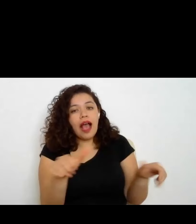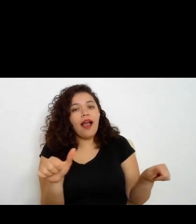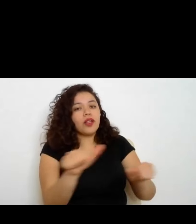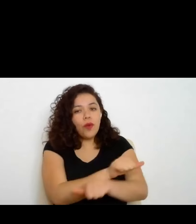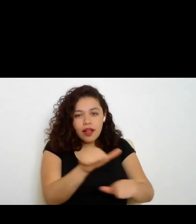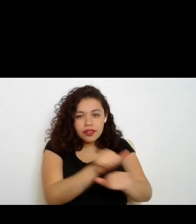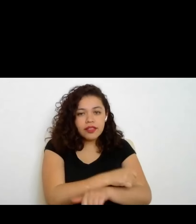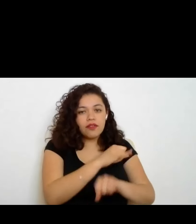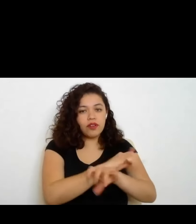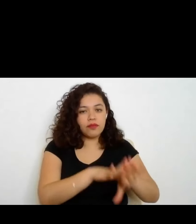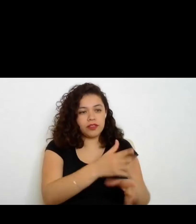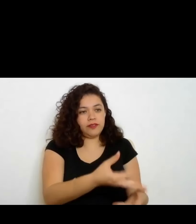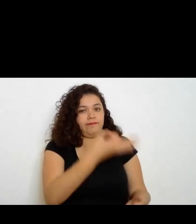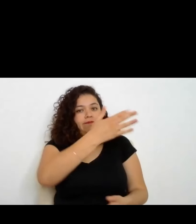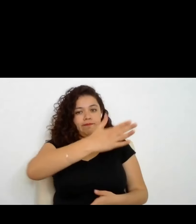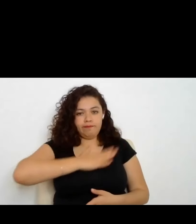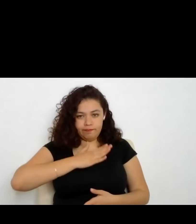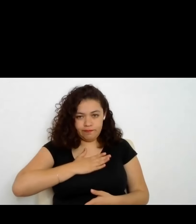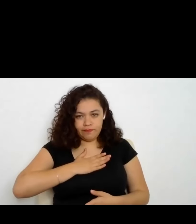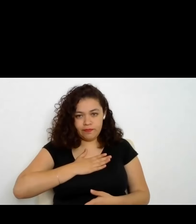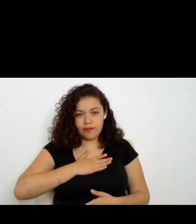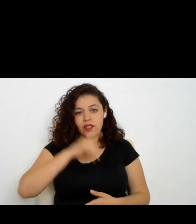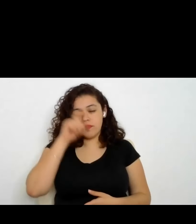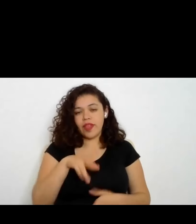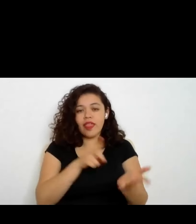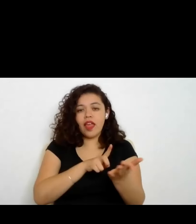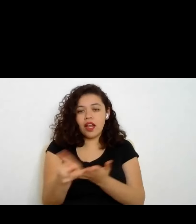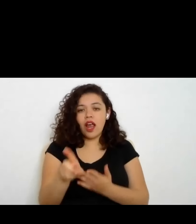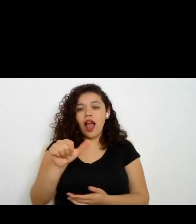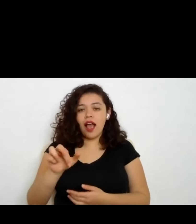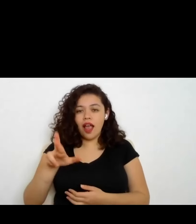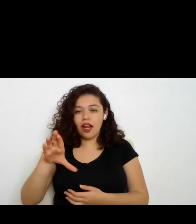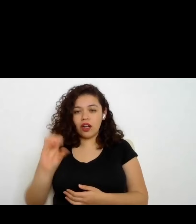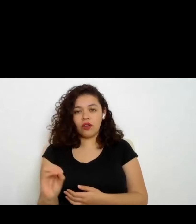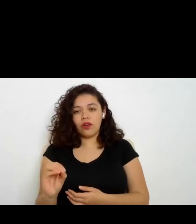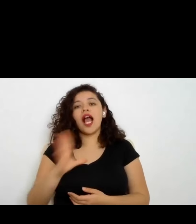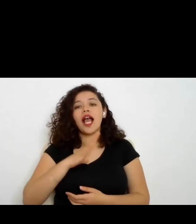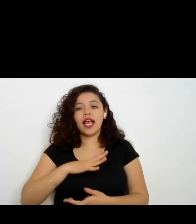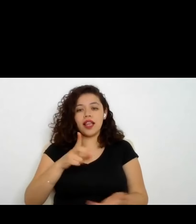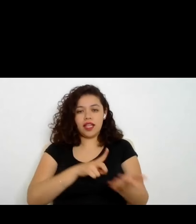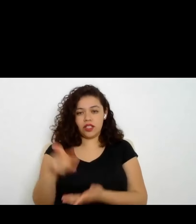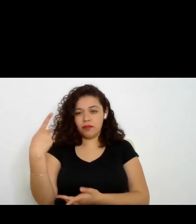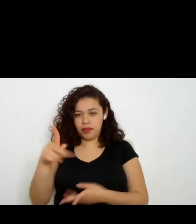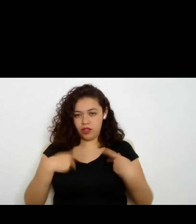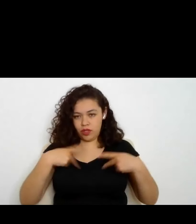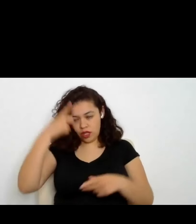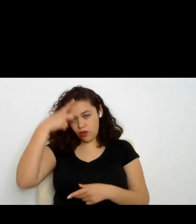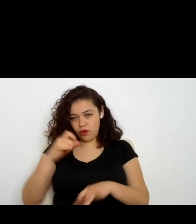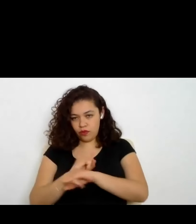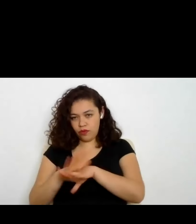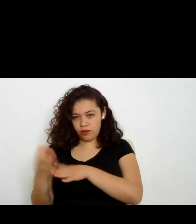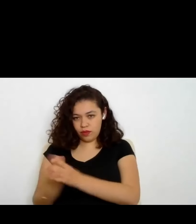actualizada de su información. Y justo dentro de los derechos ARCO hay un derecho de los titulares de que se refiere